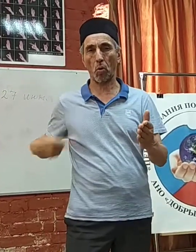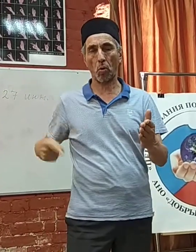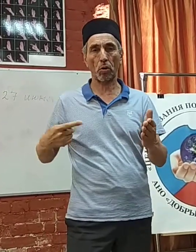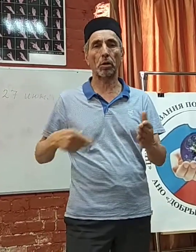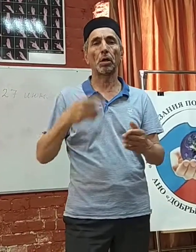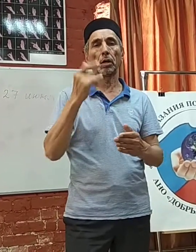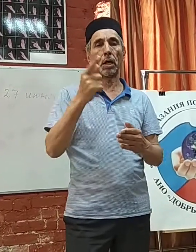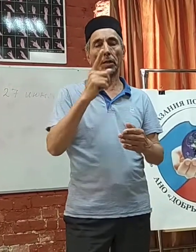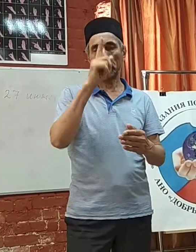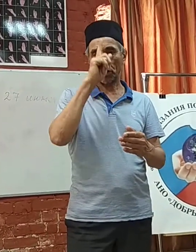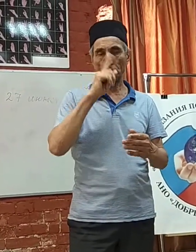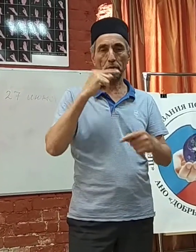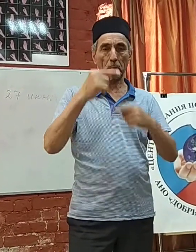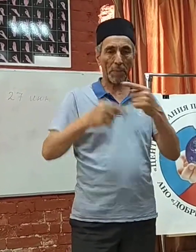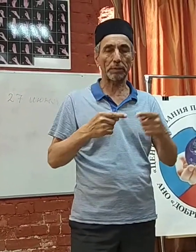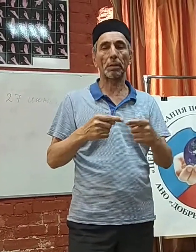Чищено. Там чищено. Ну,